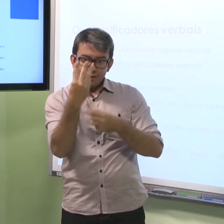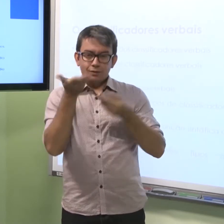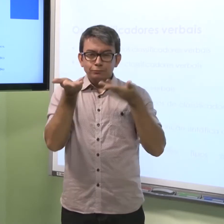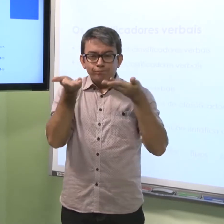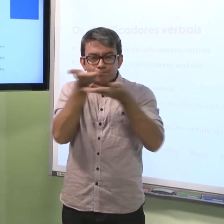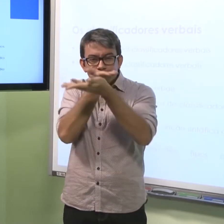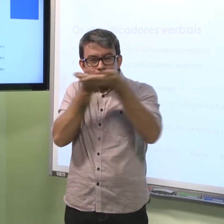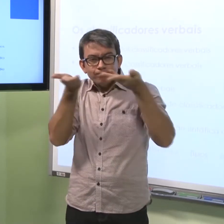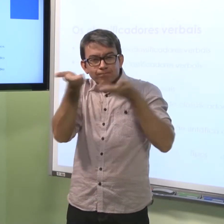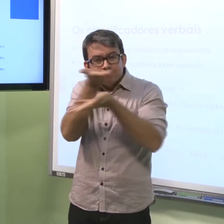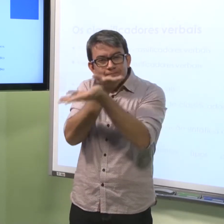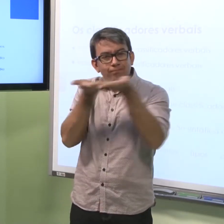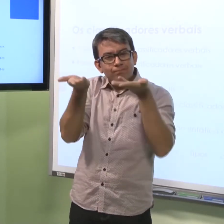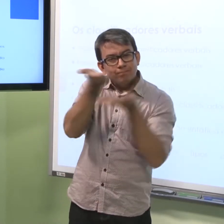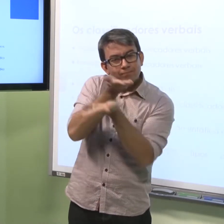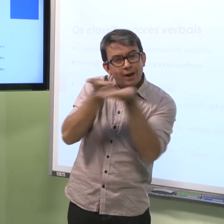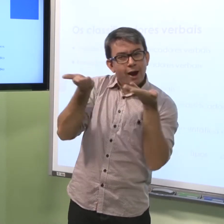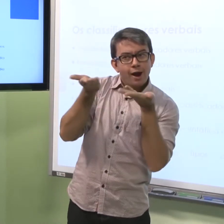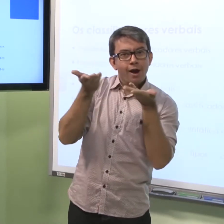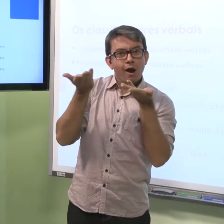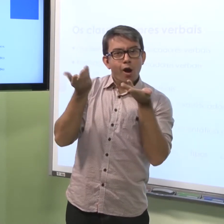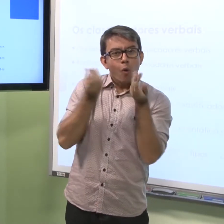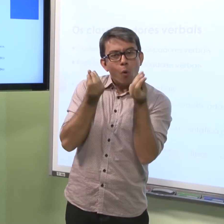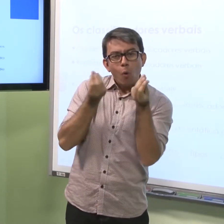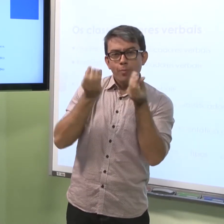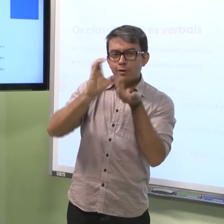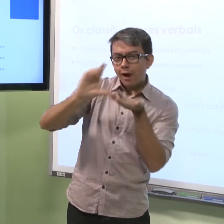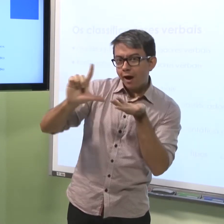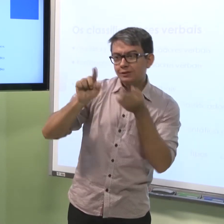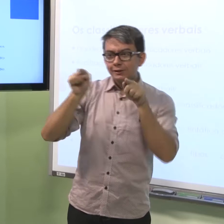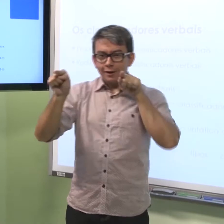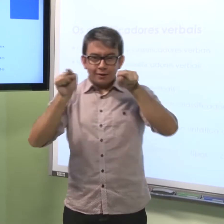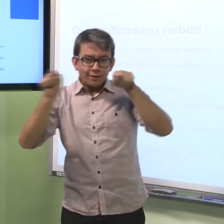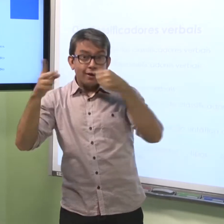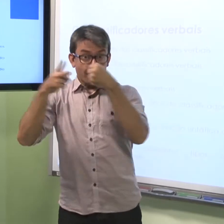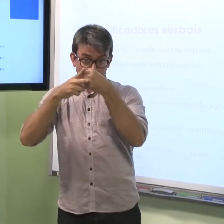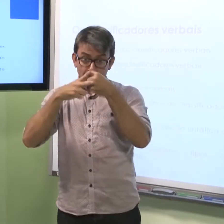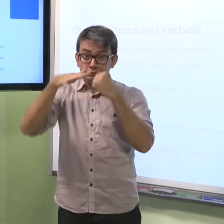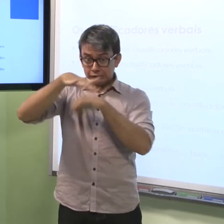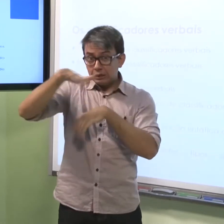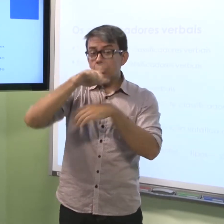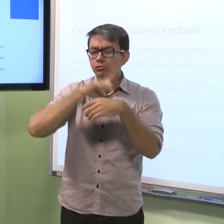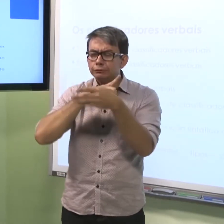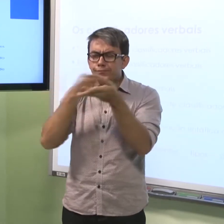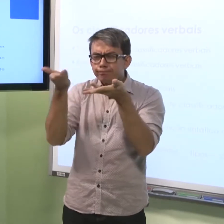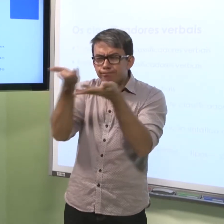E como que ocorre a interação entre os três tipos de classificadores verbais.